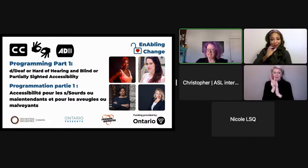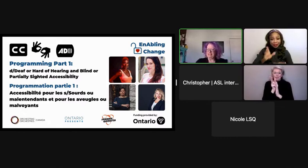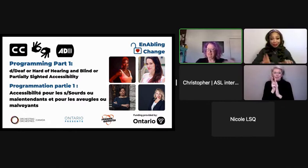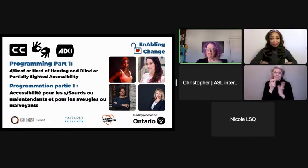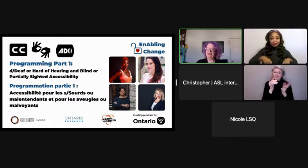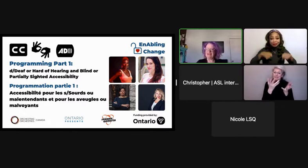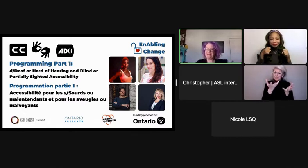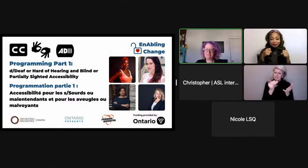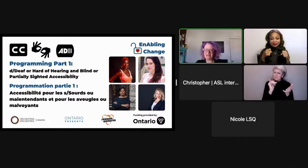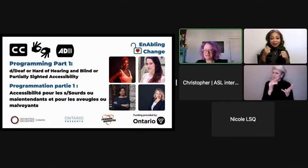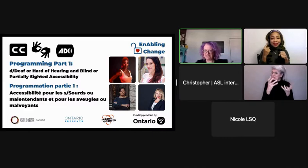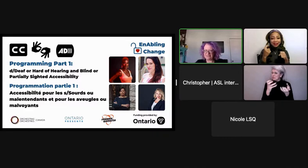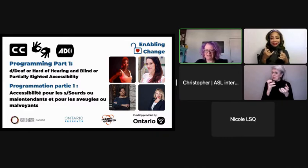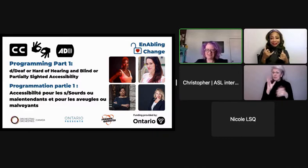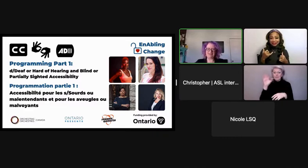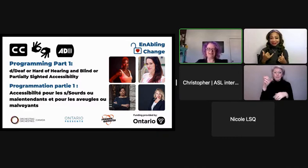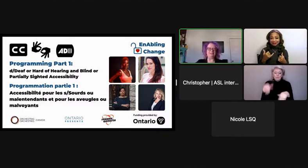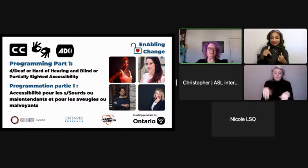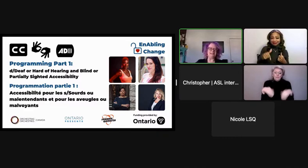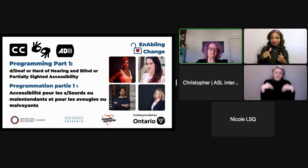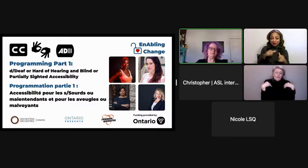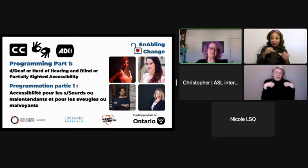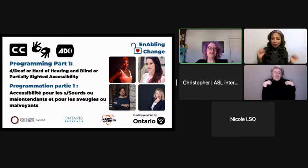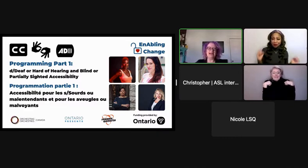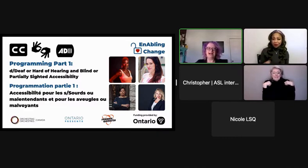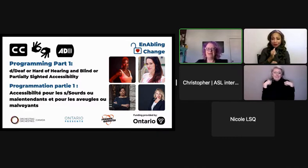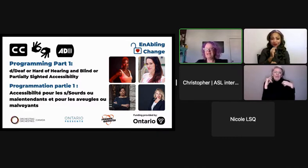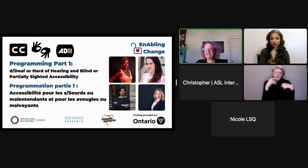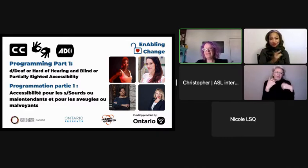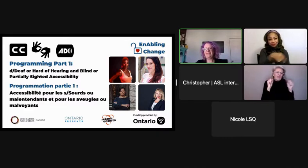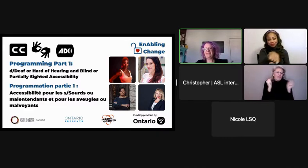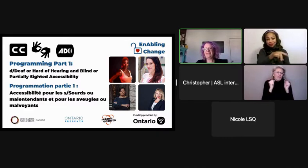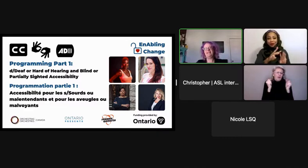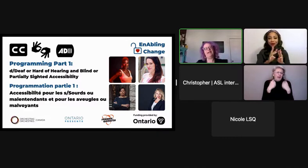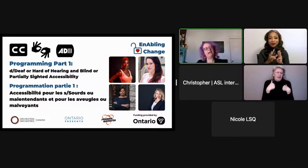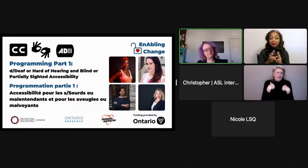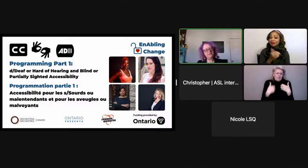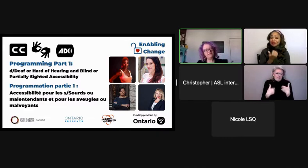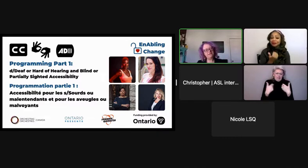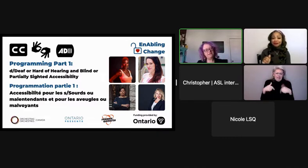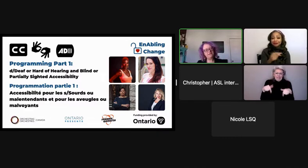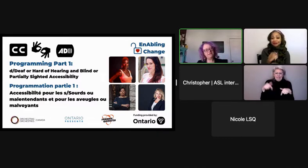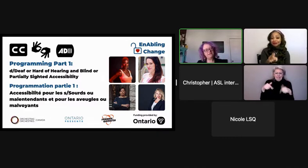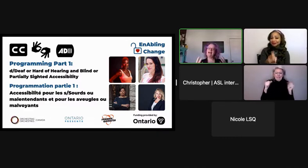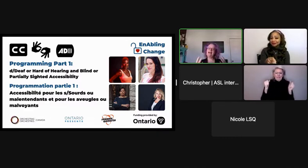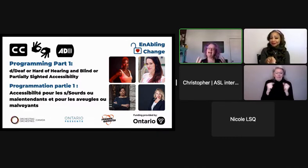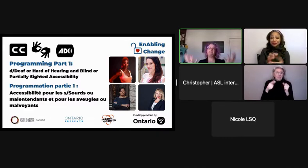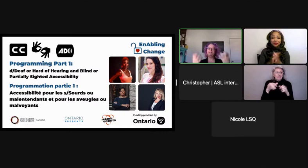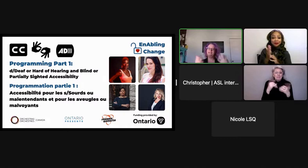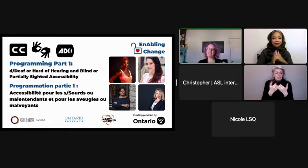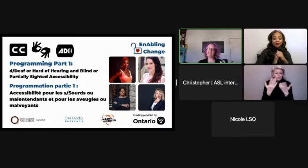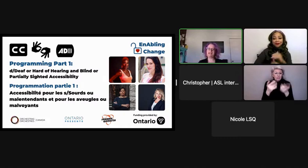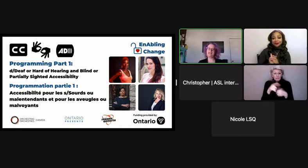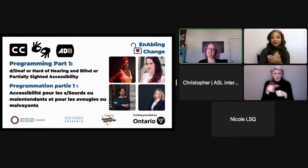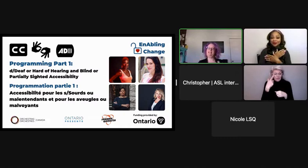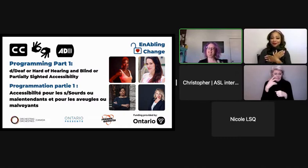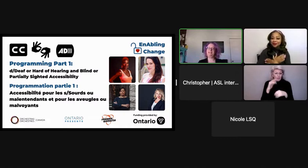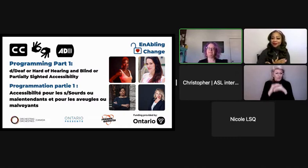vous devez aller chercher une couverture, si il fait un peu froid, où je suis. Donc, tout ce dont vous avez besoin pour être